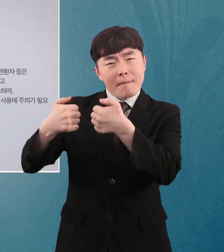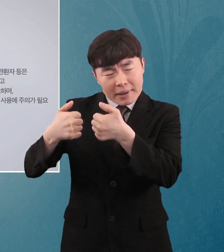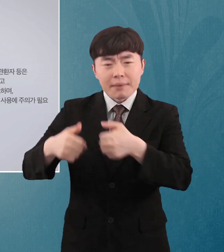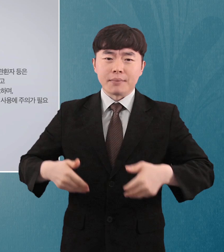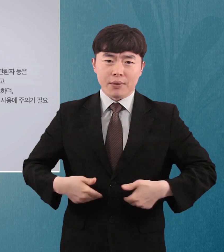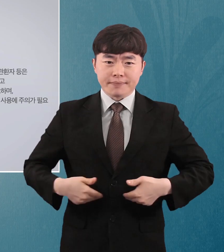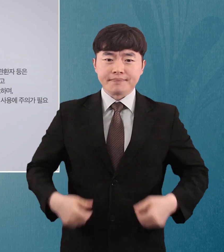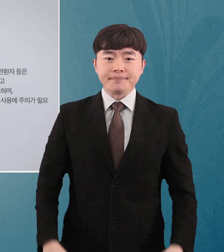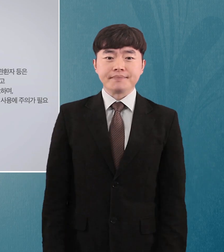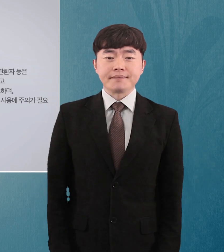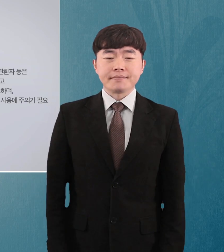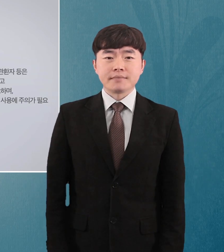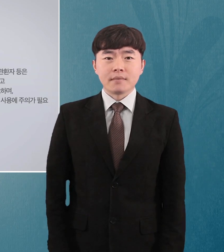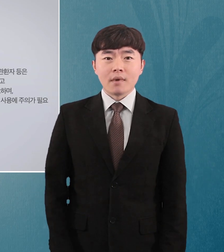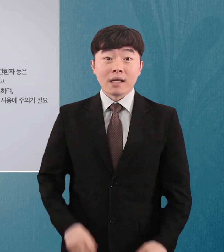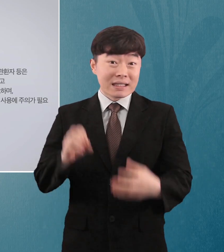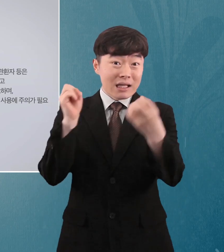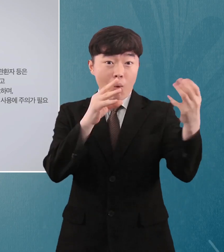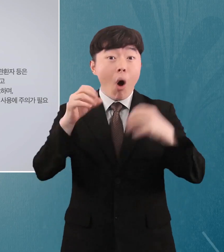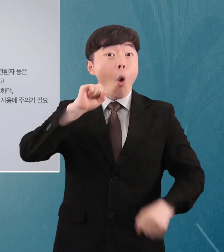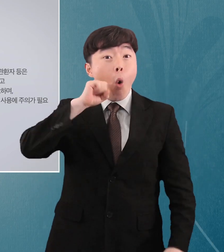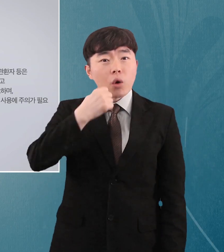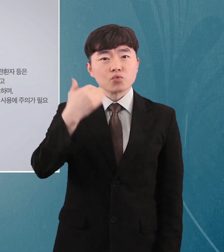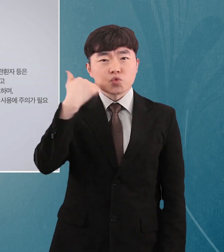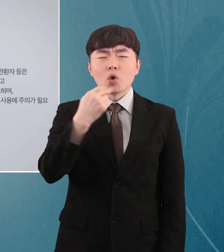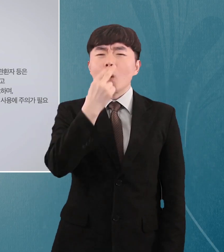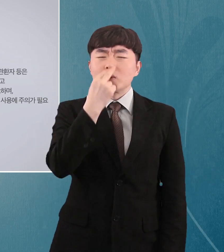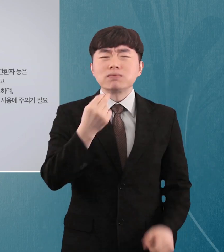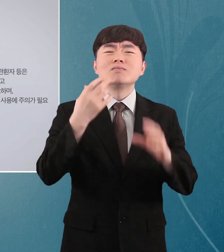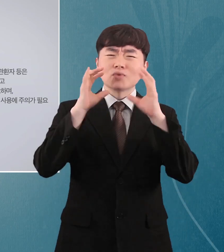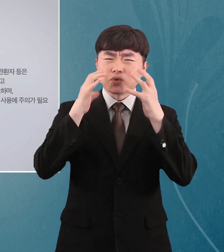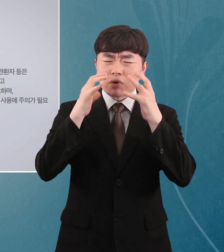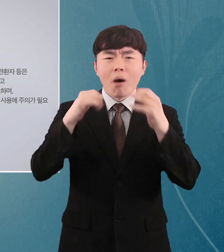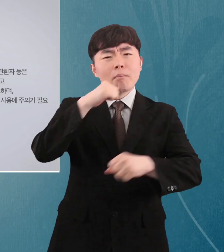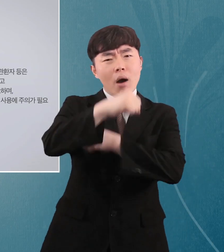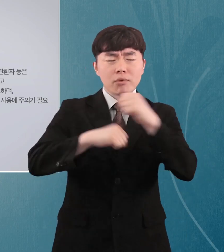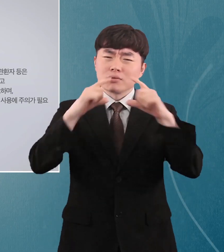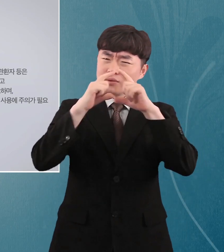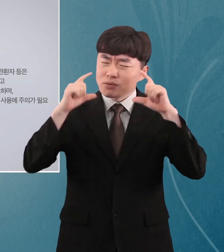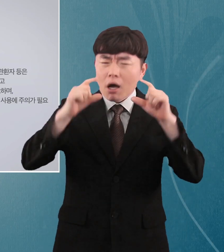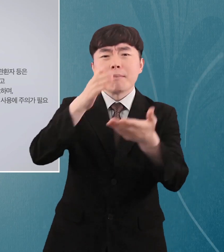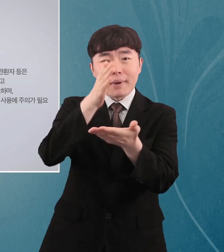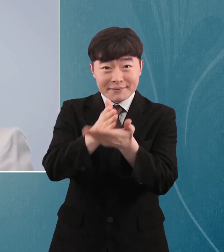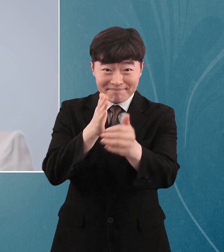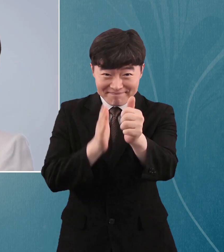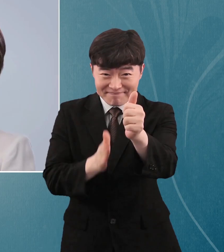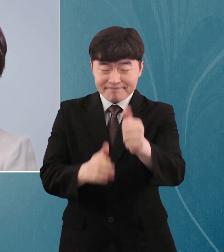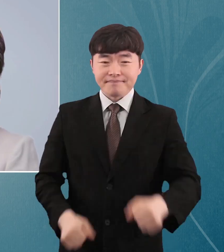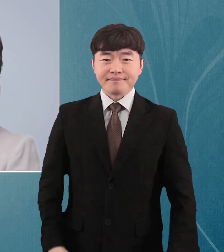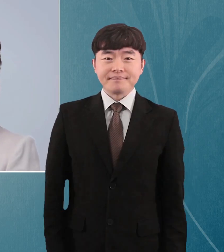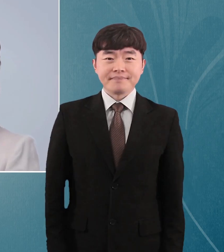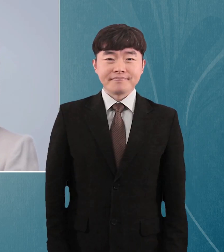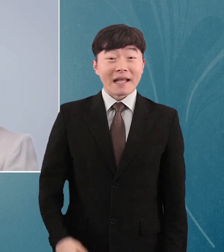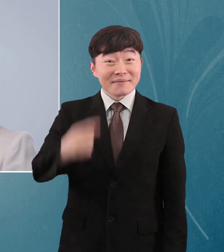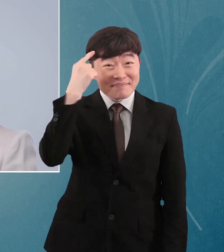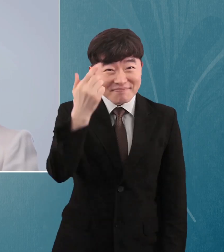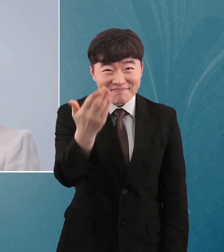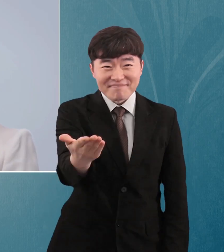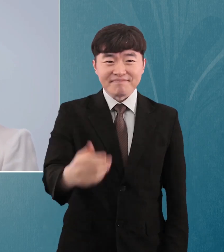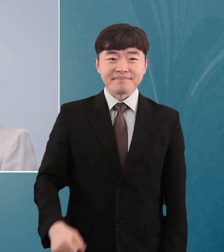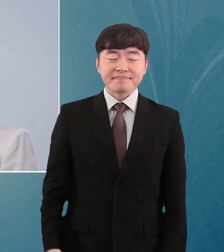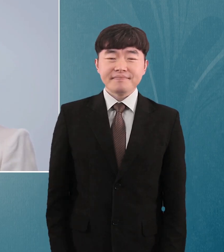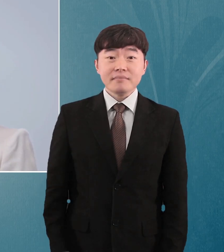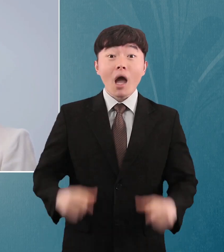필요한데요. 특히 의사 표현이 어려운 영아의 경우는 함부로 사용하는 것을 권장하지 않습니다. 이어지는 질문입니다.